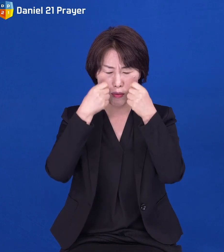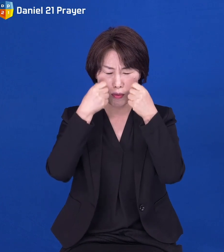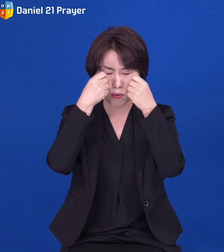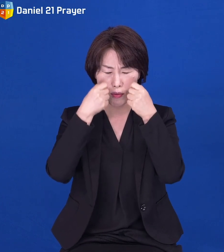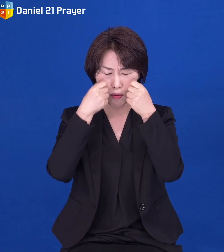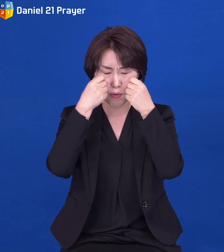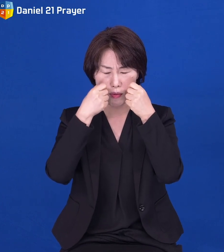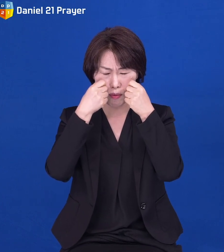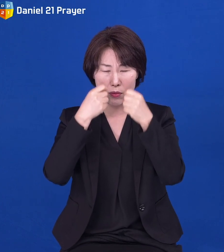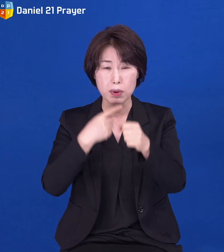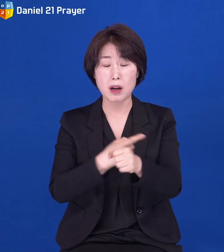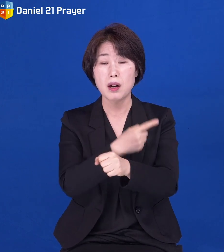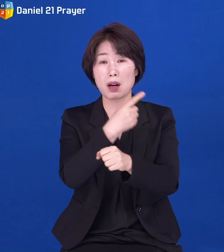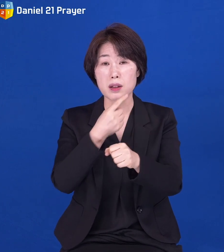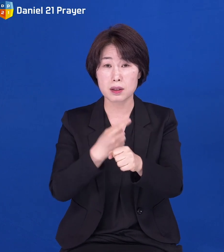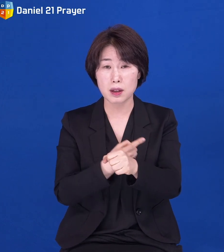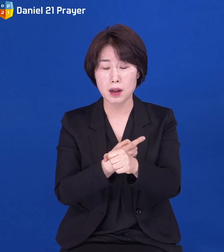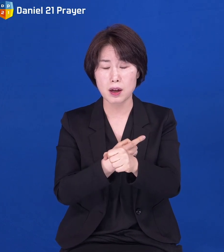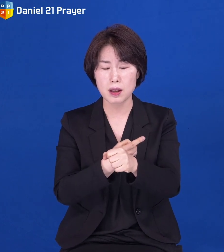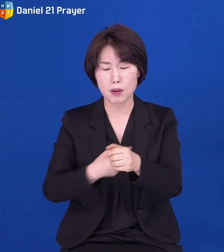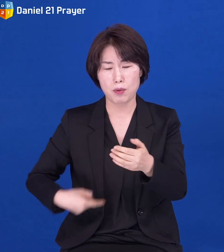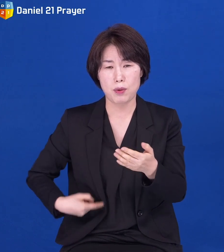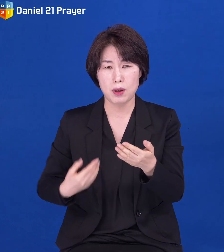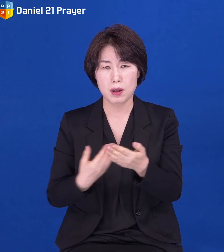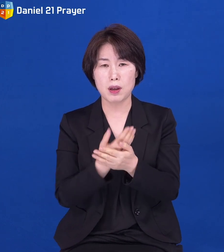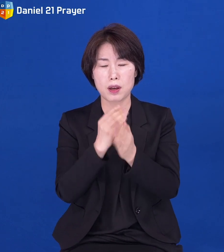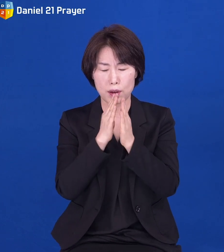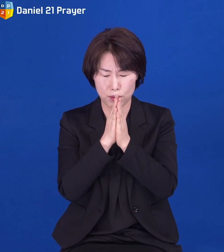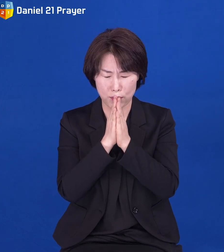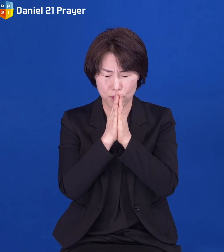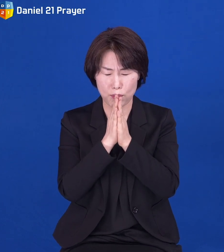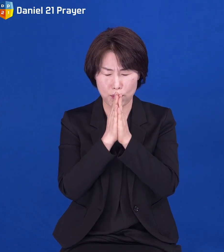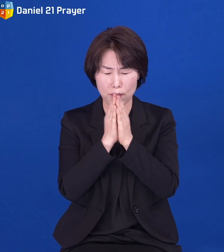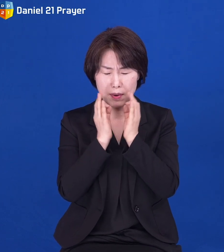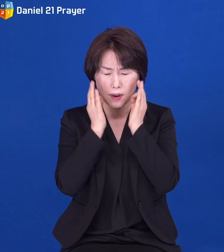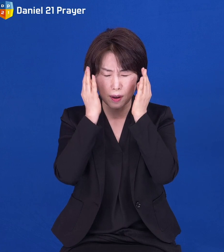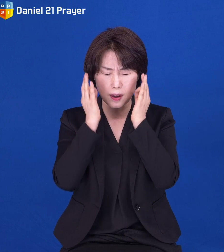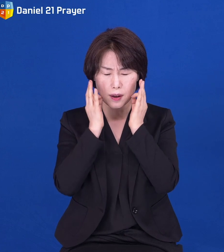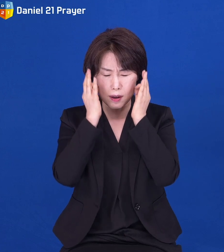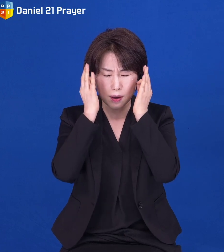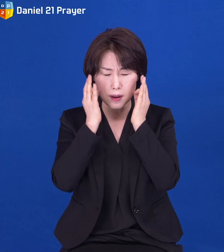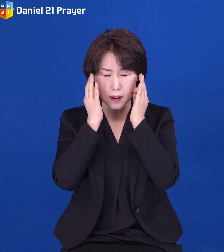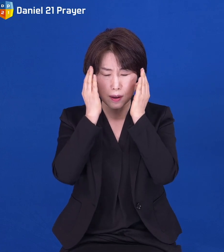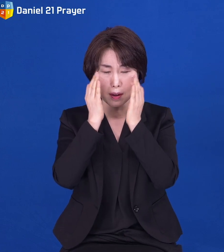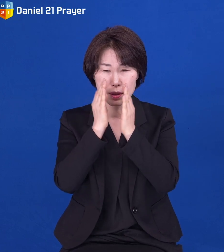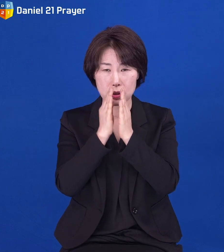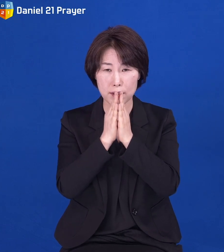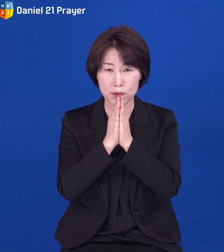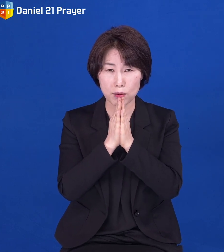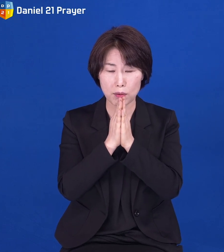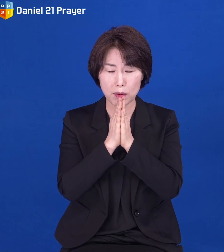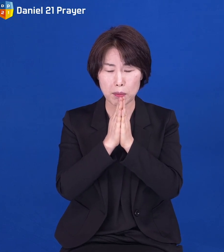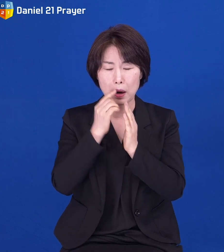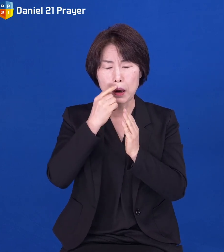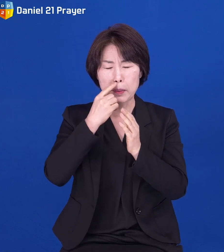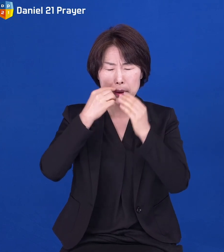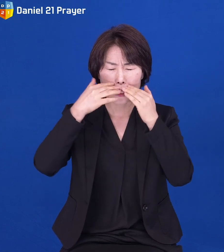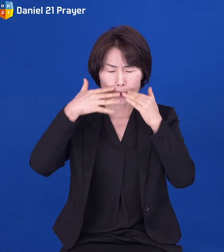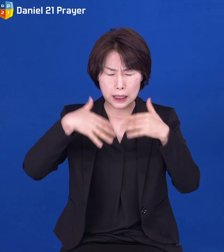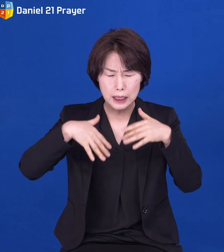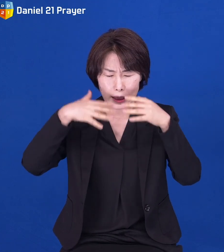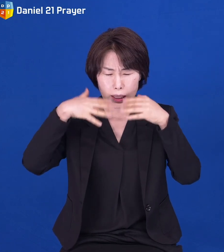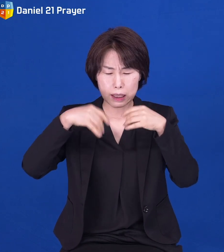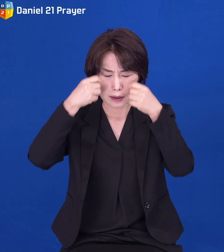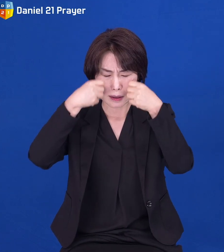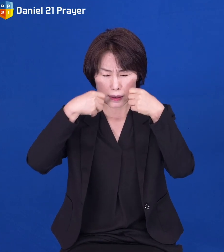자리에서 1시간 정도를 회개 기도를 하시고 무릎을 꿇고 간절하게 기도를 하셨는데 막 쌍코피가 날 정도로 너무